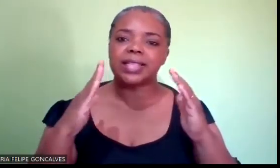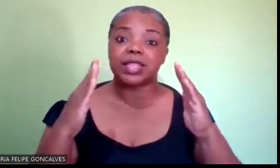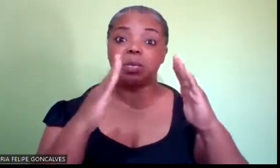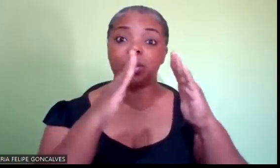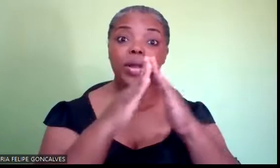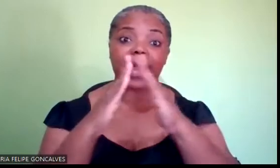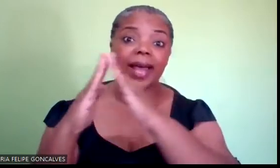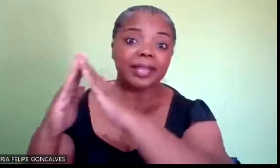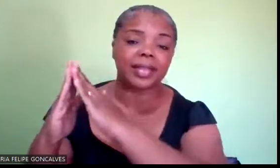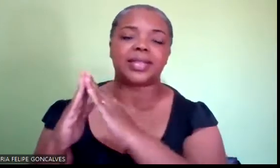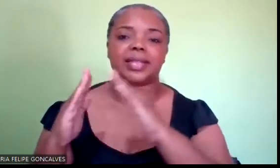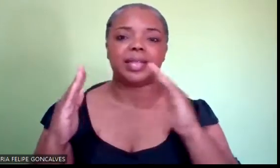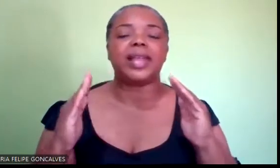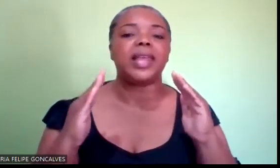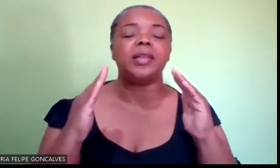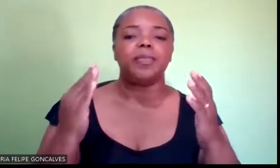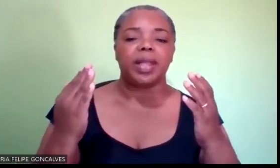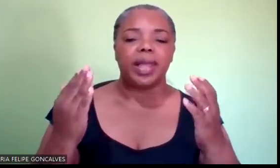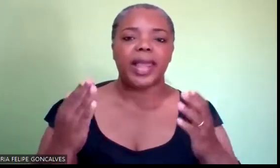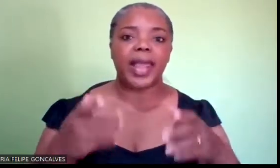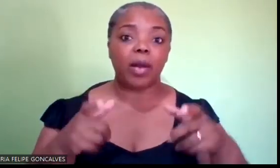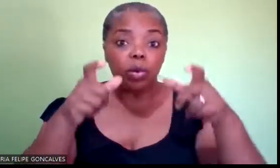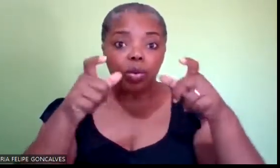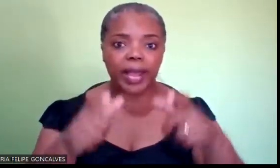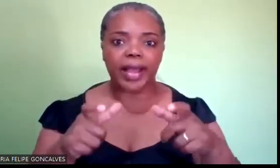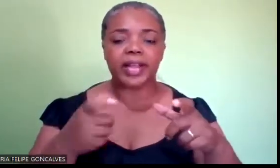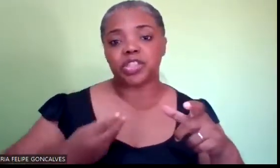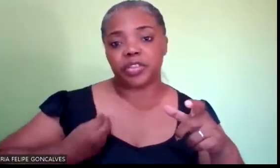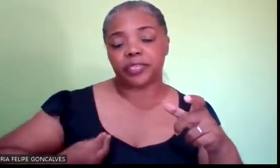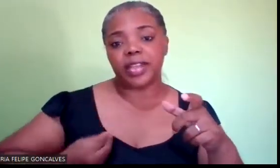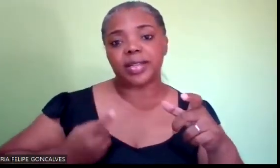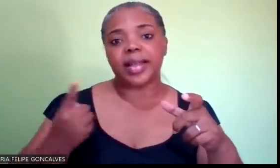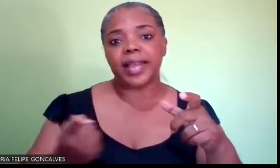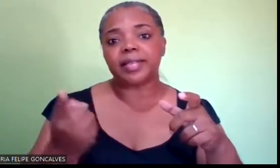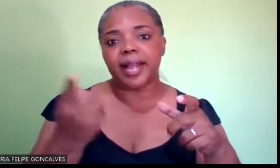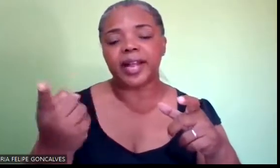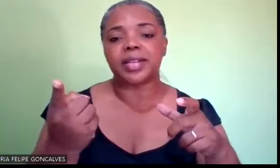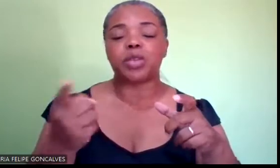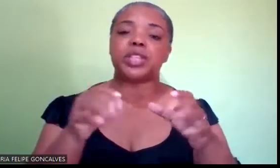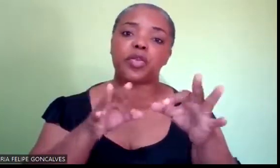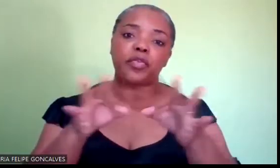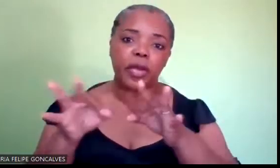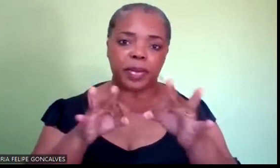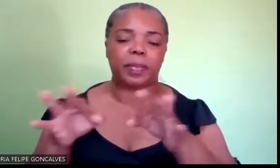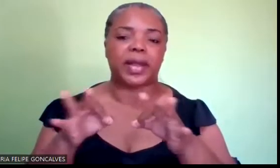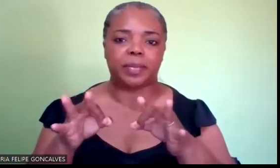essas moradas, né, é um lugar de vida eterna que o Senhor foi preparar para